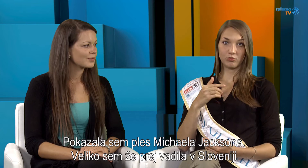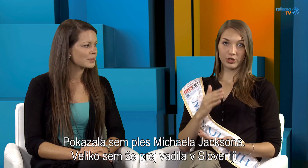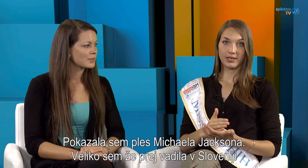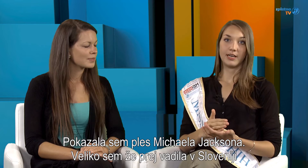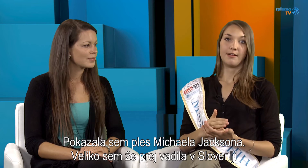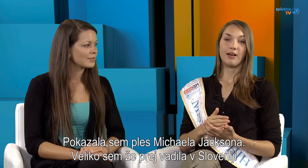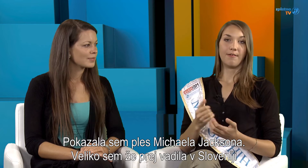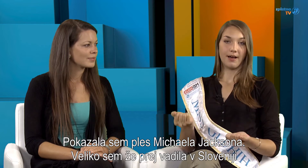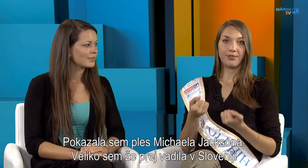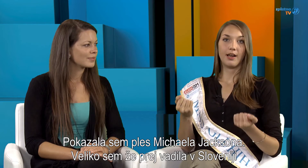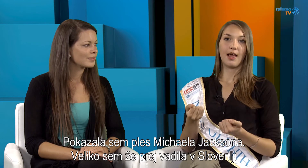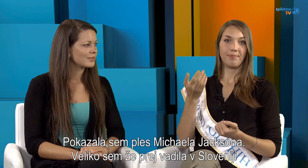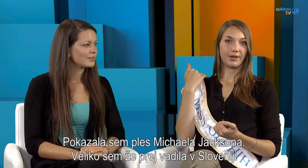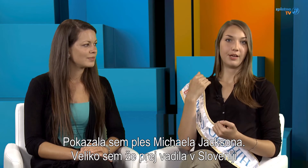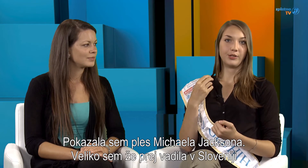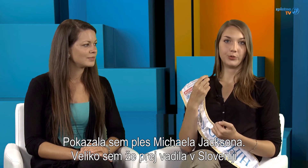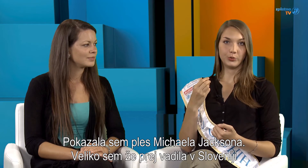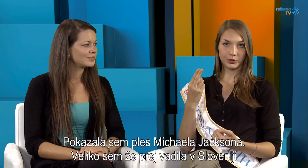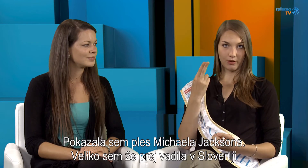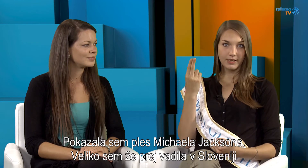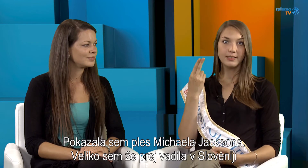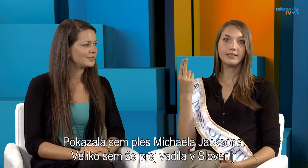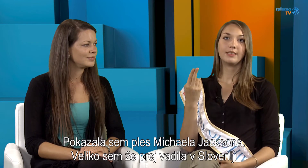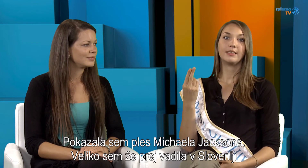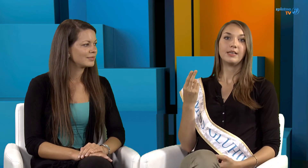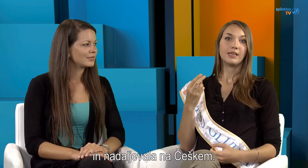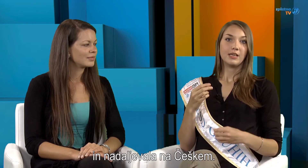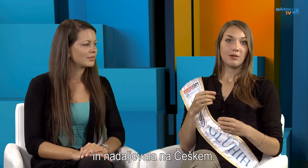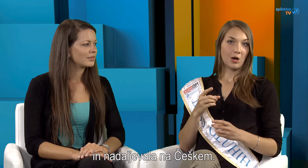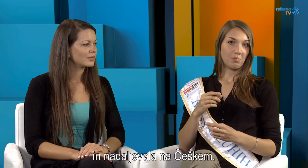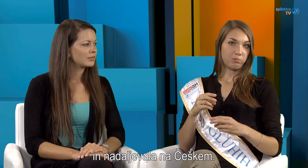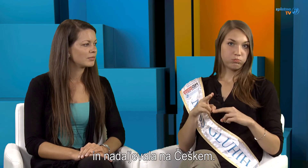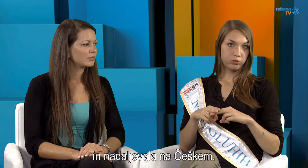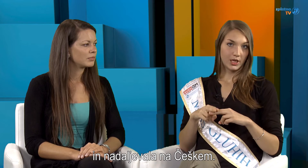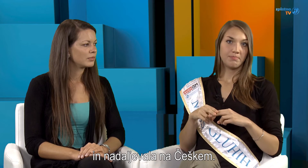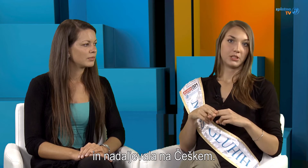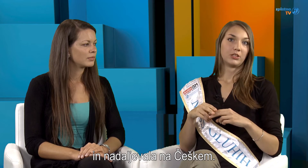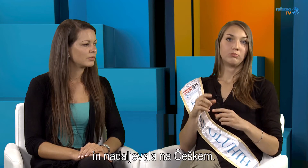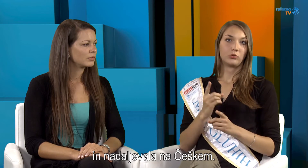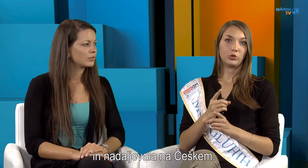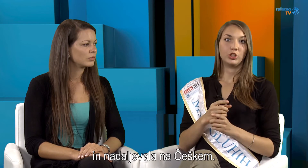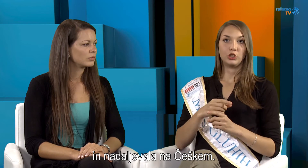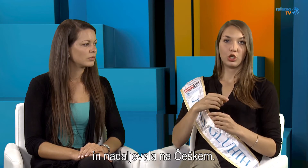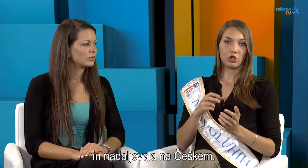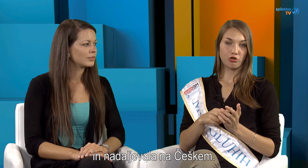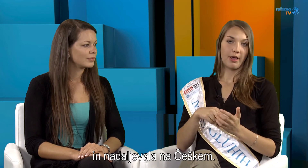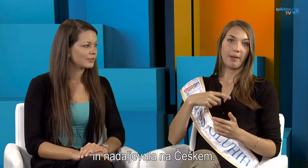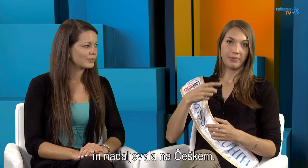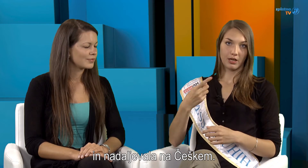že vadila prej v Sloveniji, potem pa sem tudi še naprej